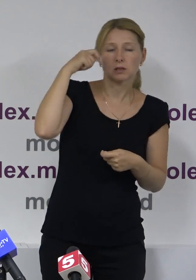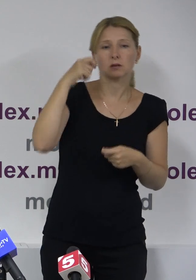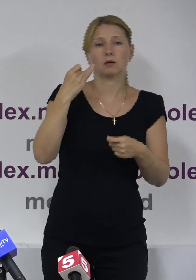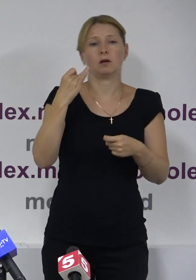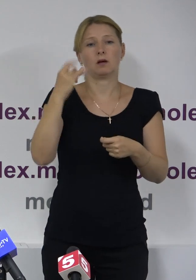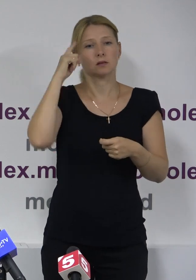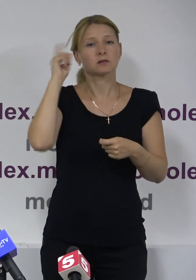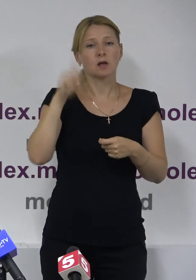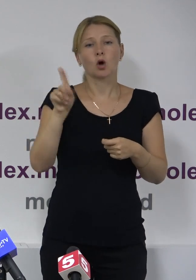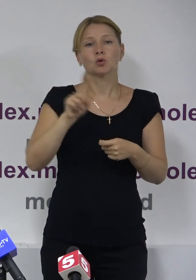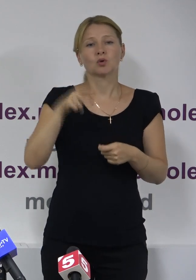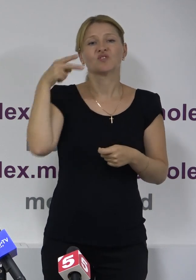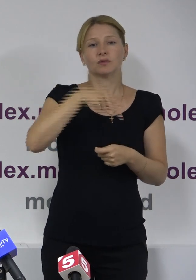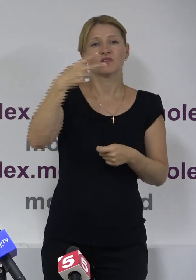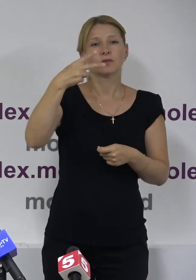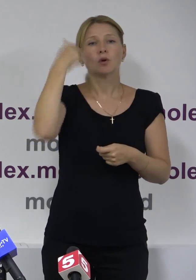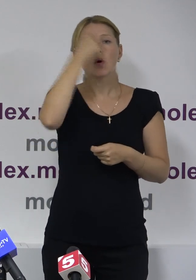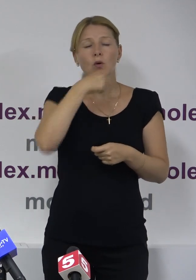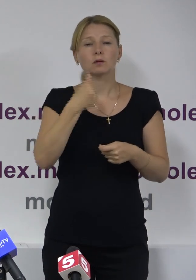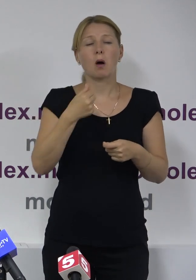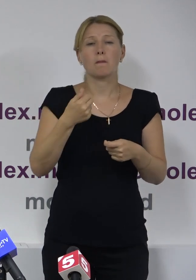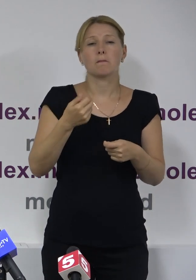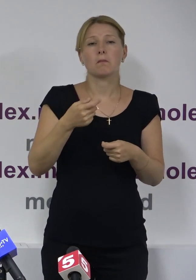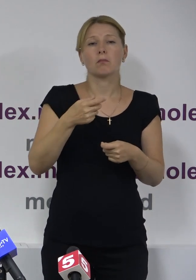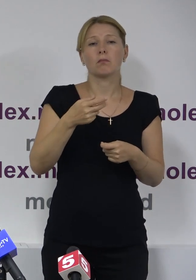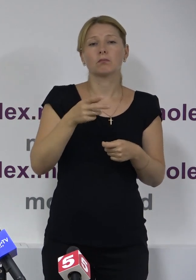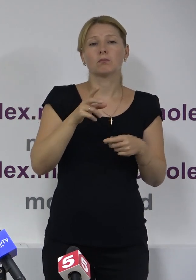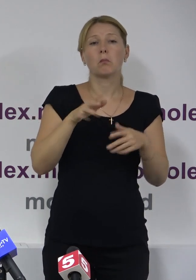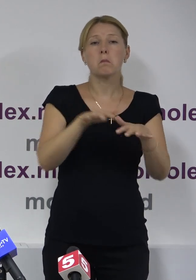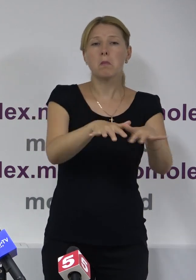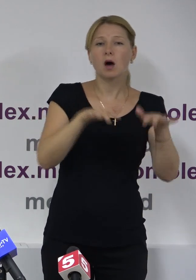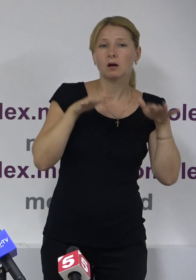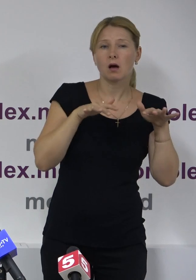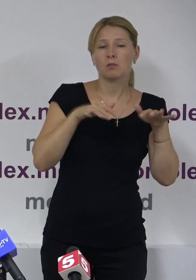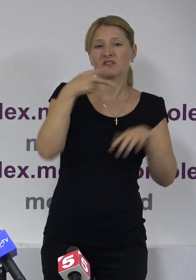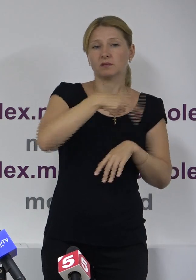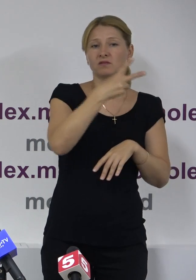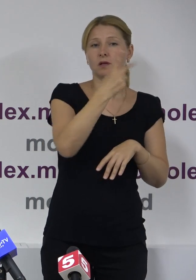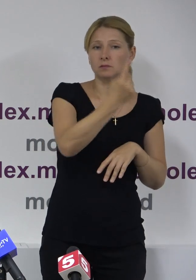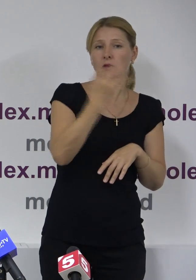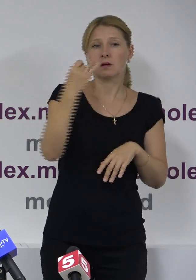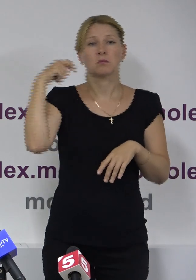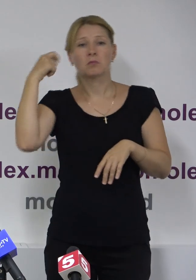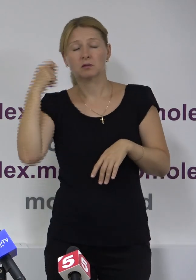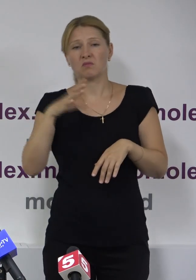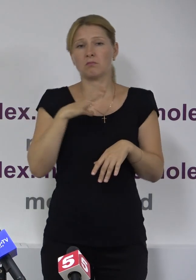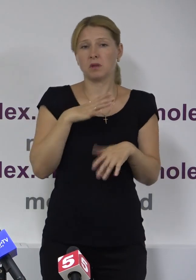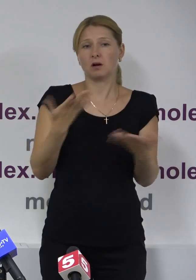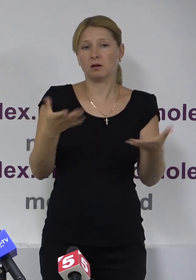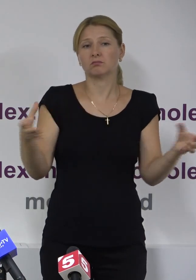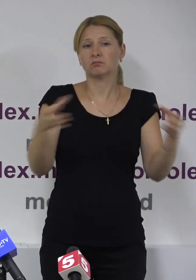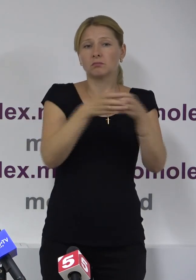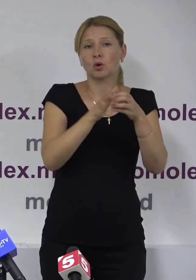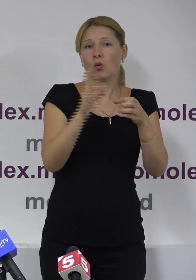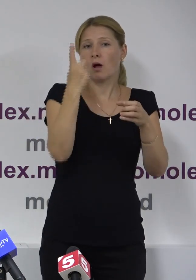din 2020 și alegerile parlamentare anticipate din 2021, practic la guvernare s-a aflat sau se află un